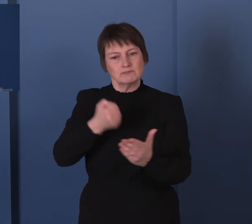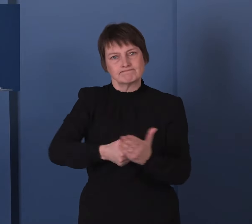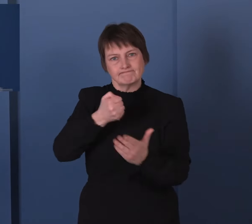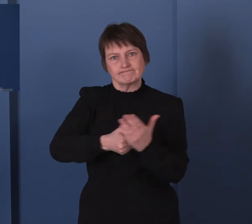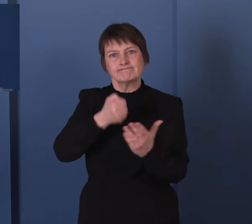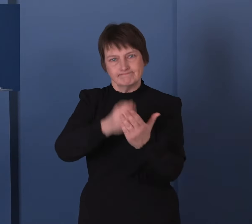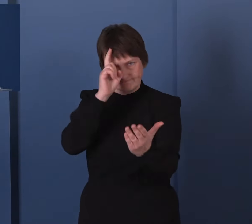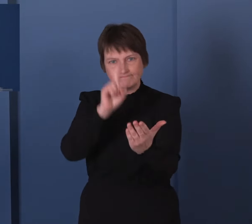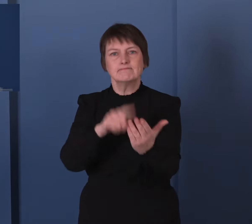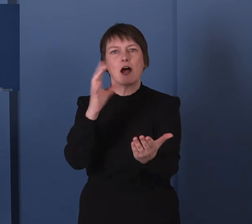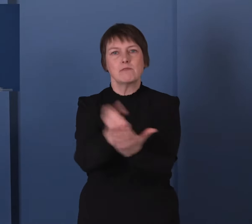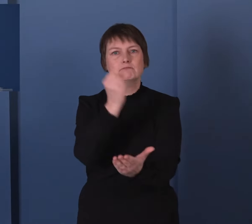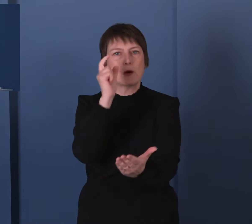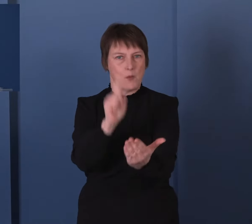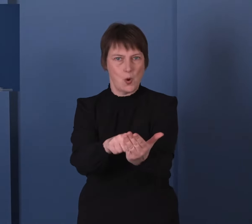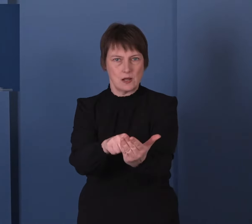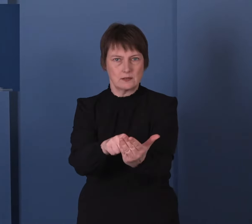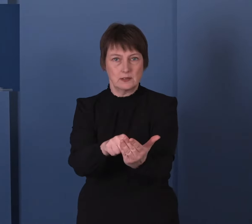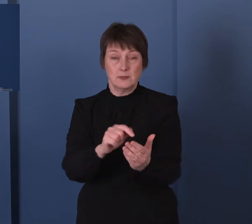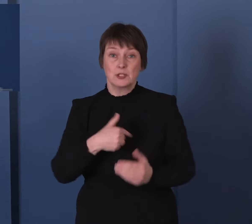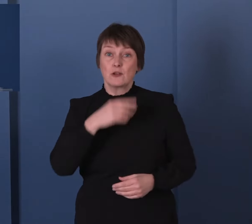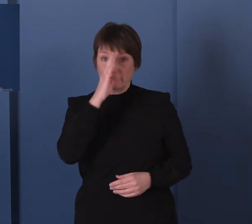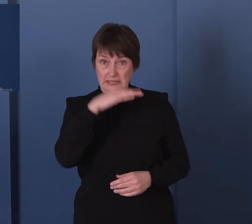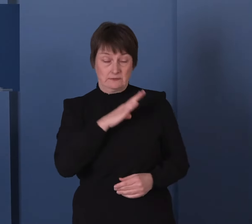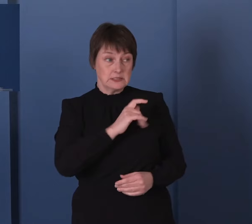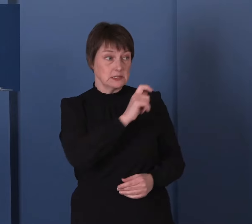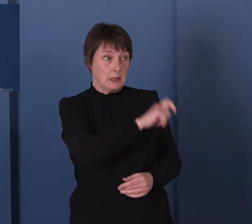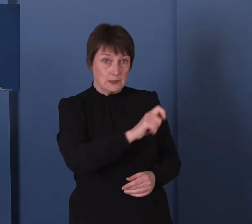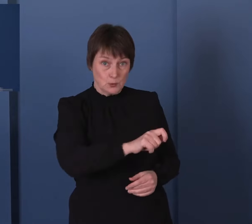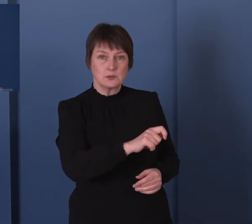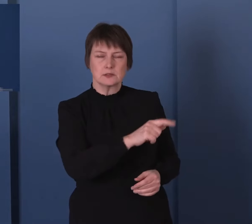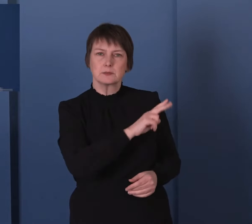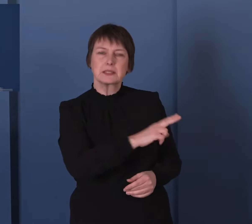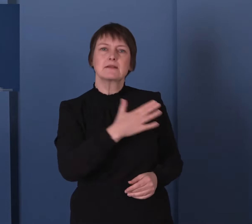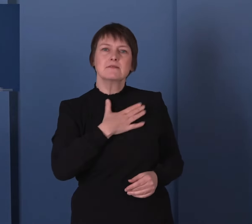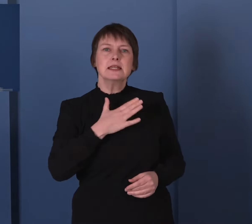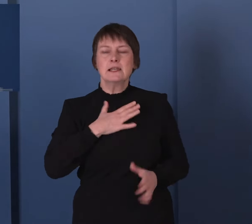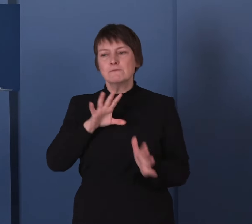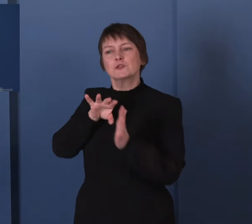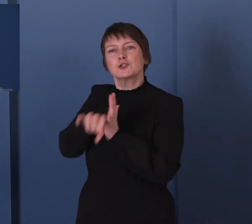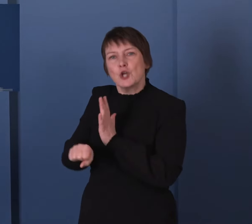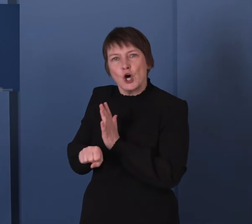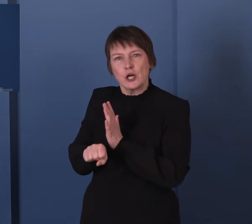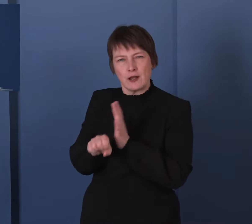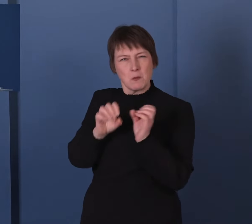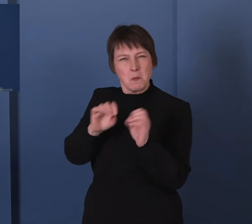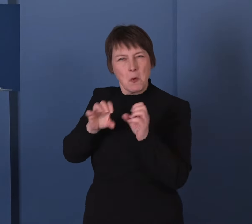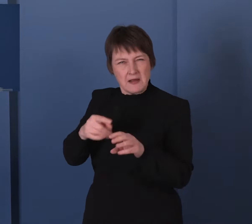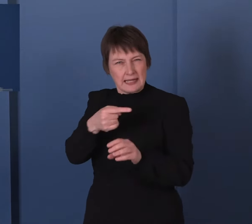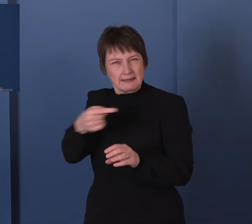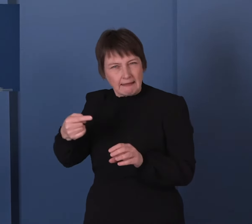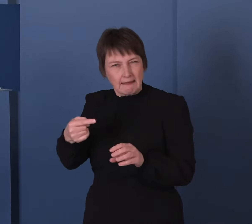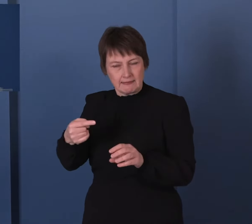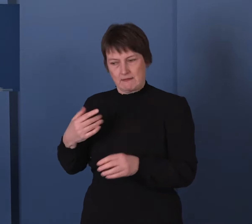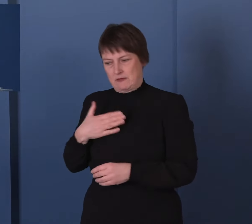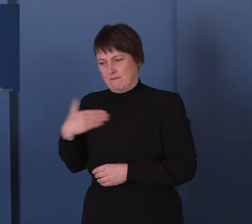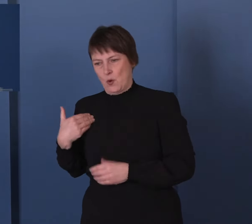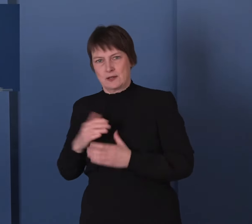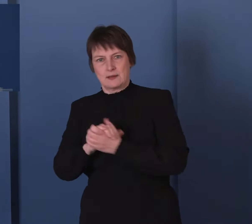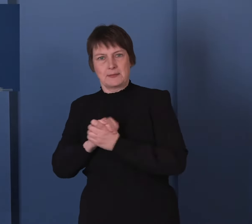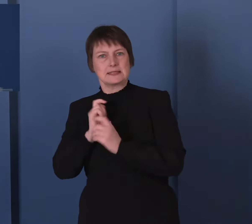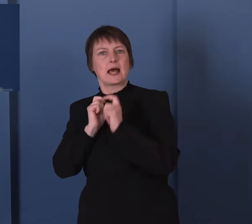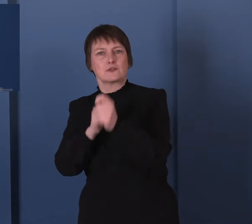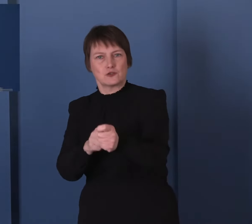som verkligen vill försöka sabotera den svenska och den finska NATO-ansökan kan göra det på olika sätt som är lagliga.